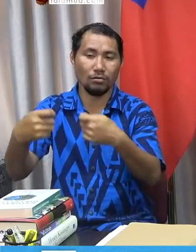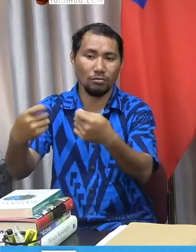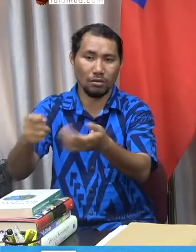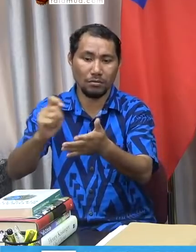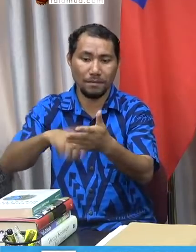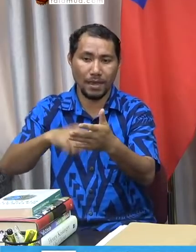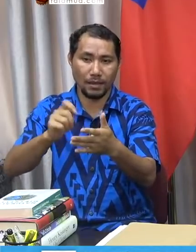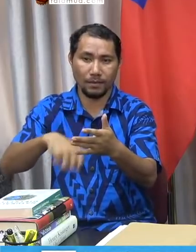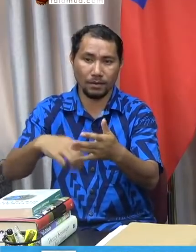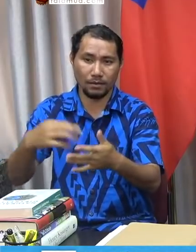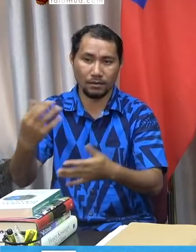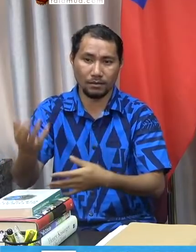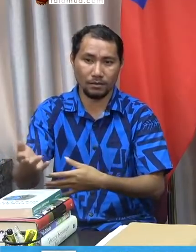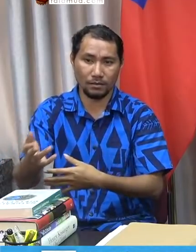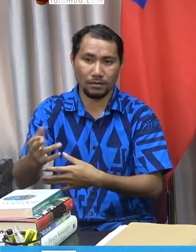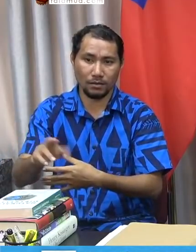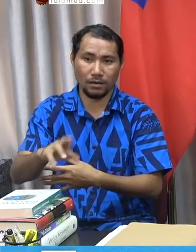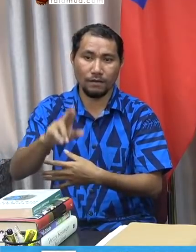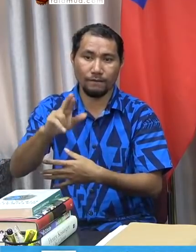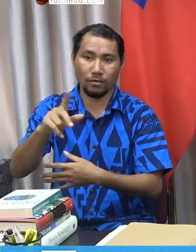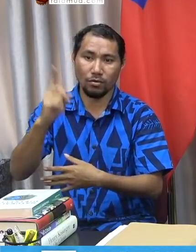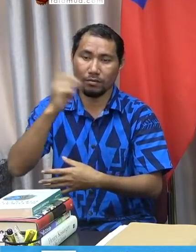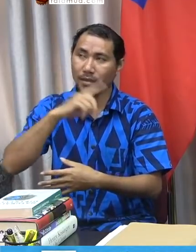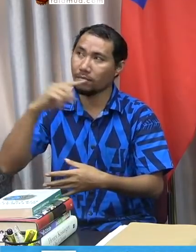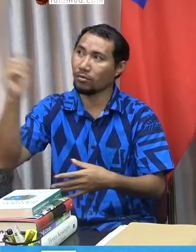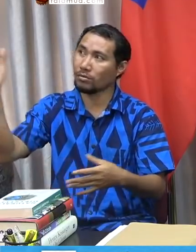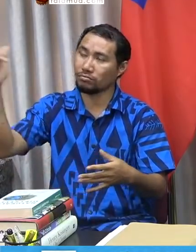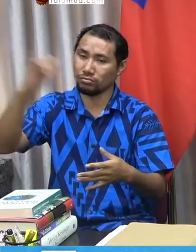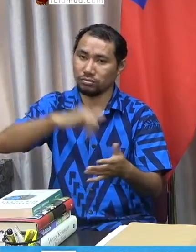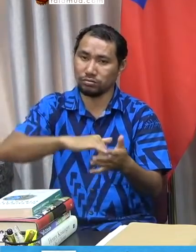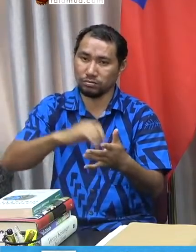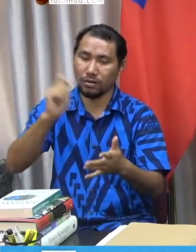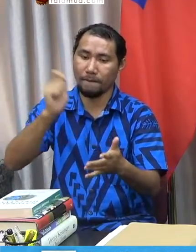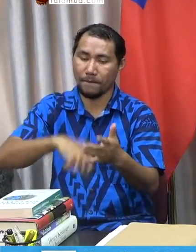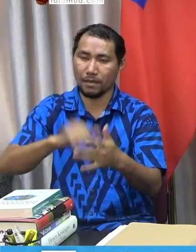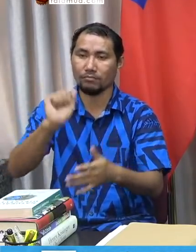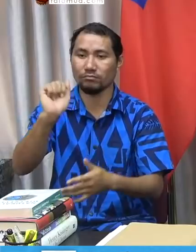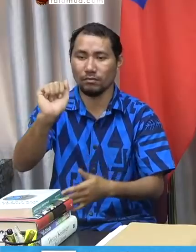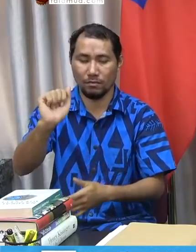tau ia i latou ue o loo whaimalanga mai.